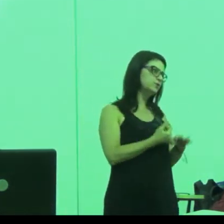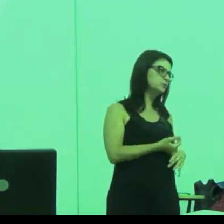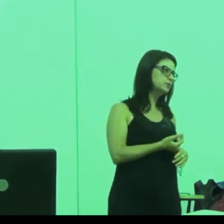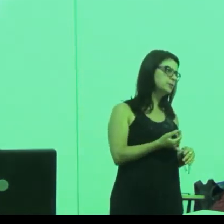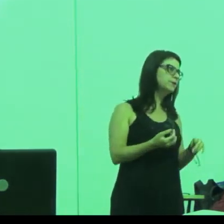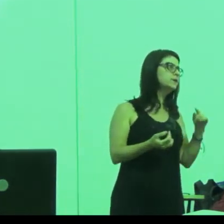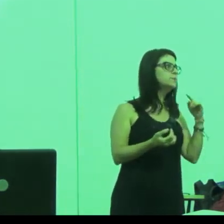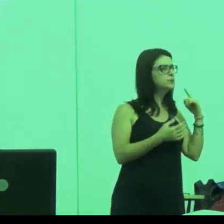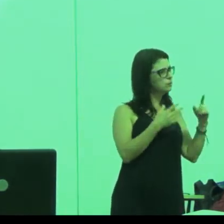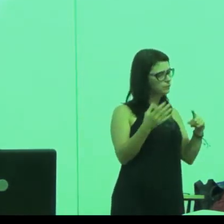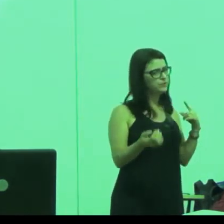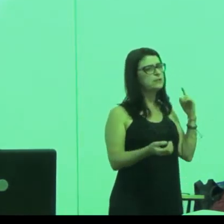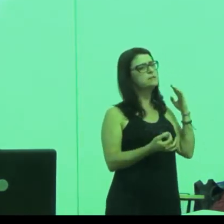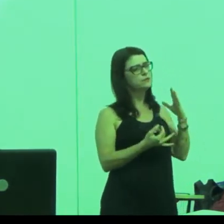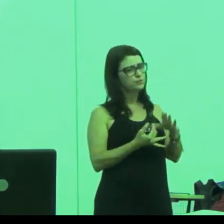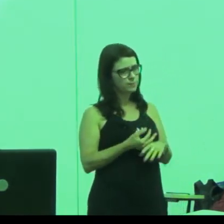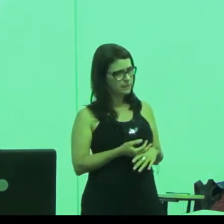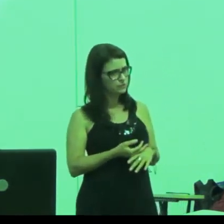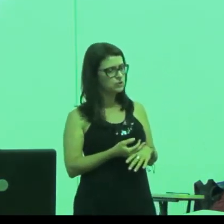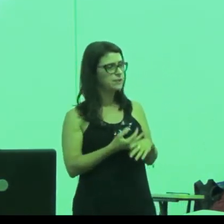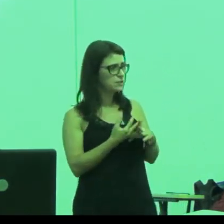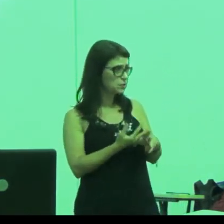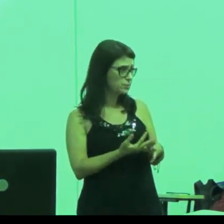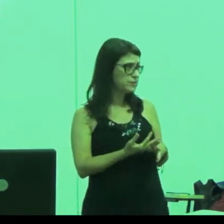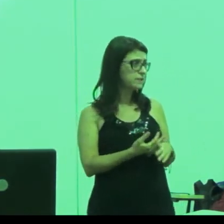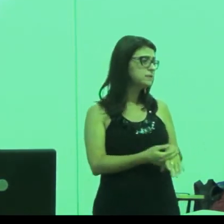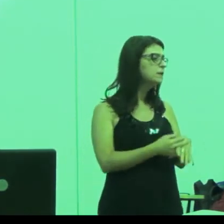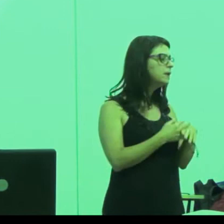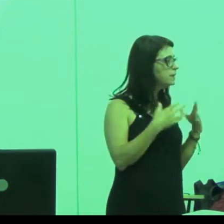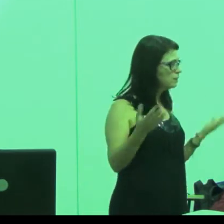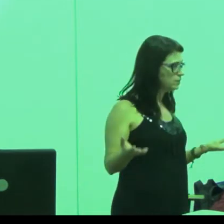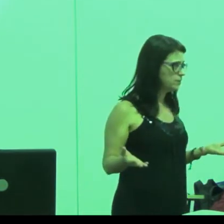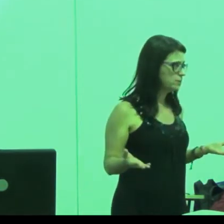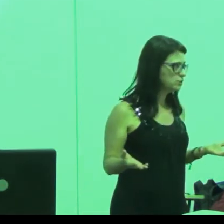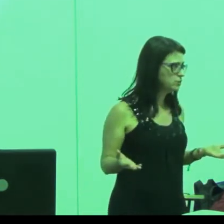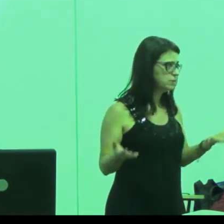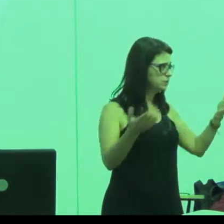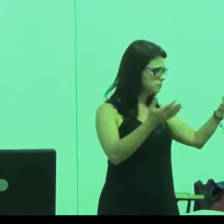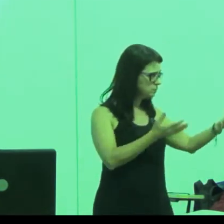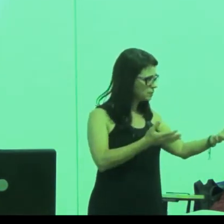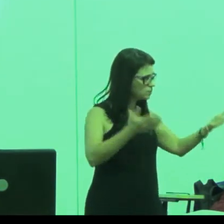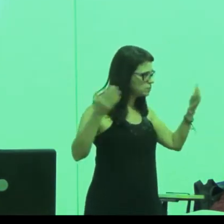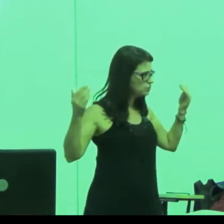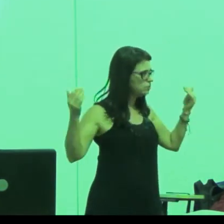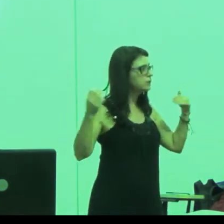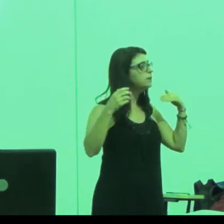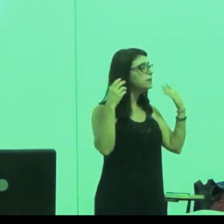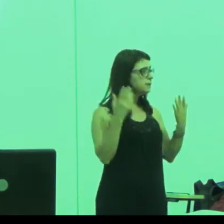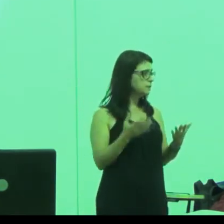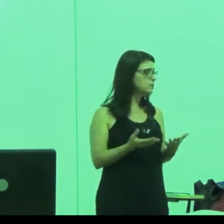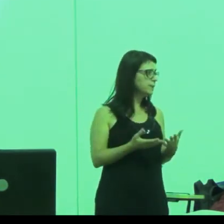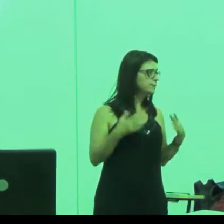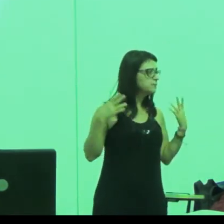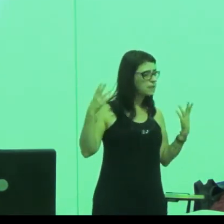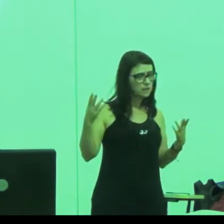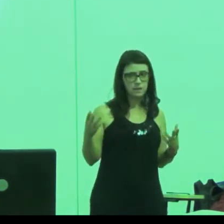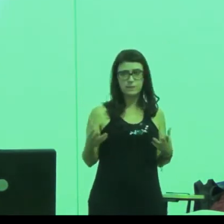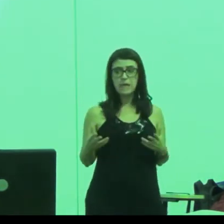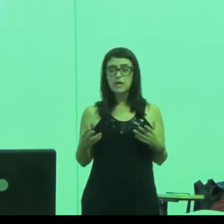editora Unicamp, como freelancer, fui para o mercado de letras como freelancer, e agora eu tenho uma editora, eu faço editora, e eu também